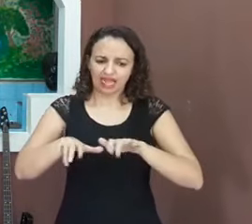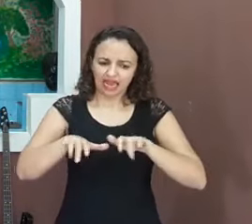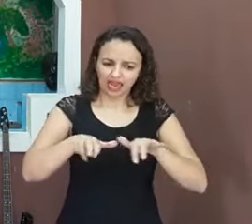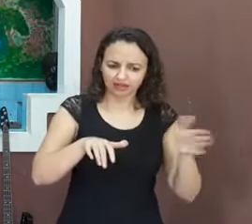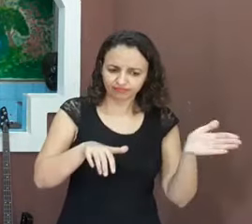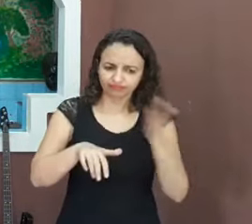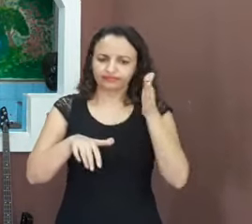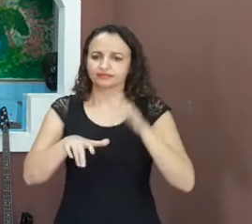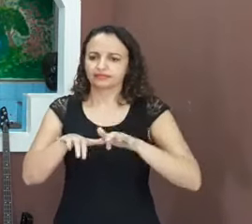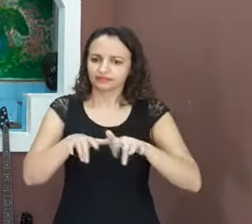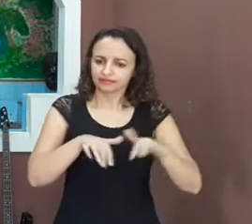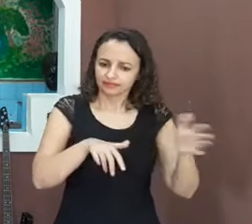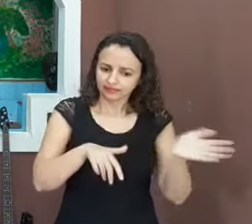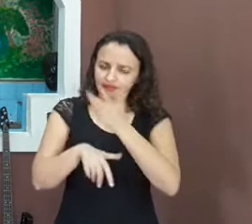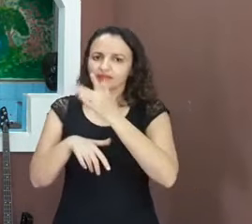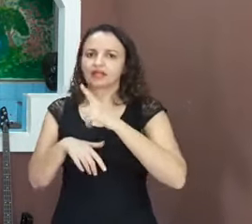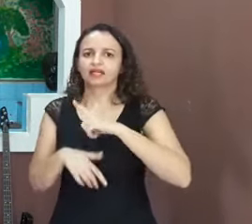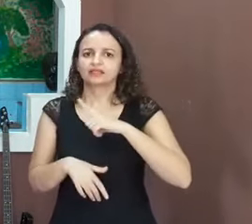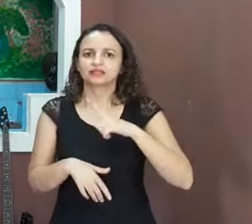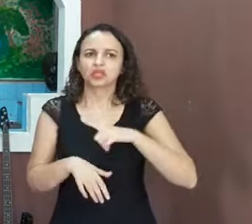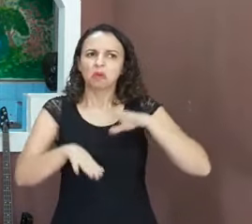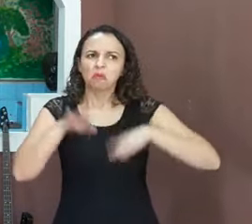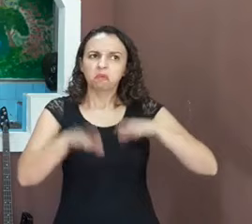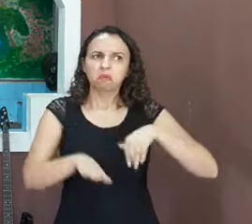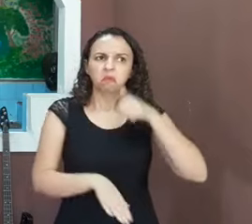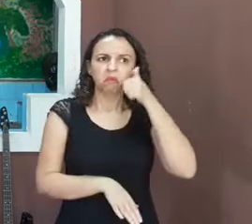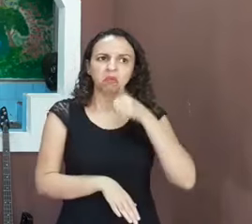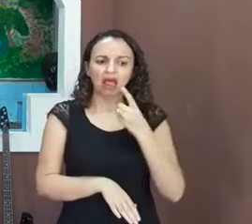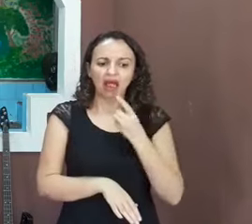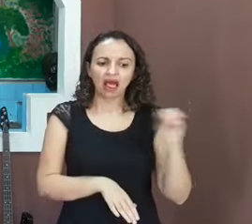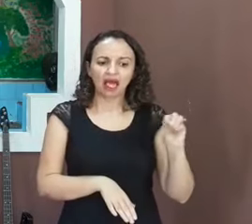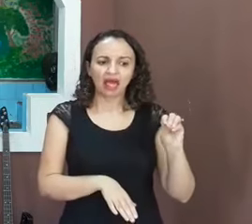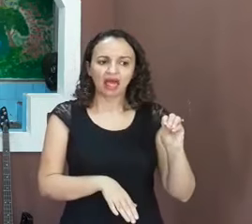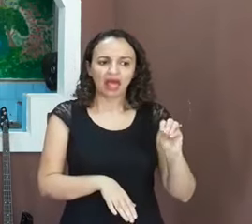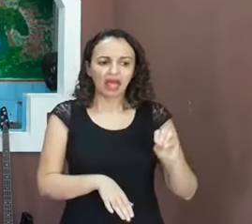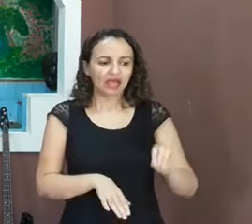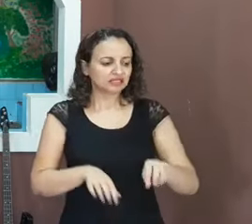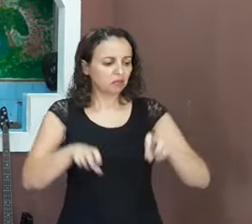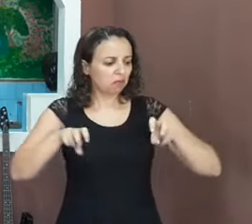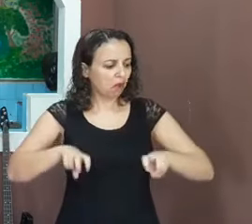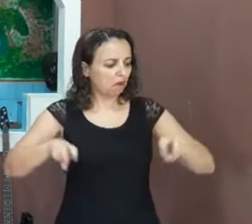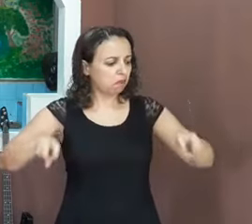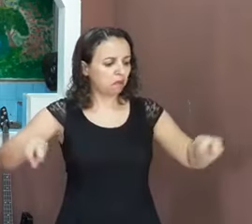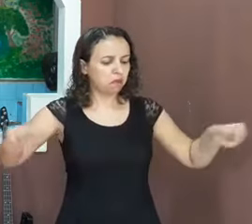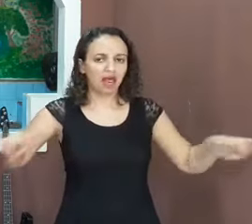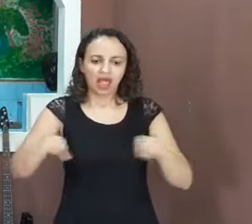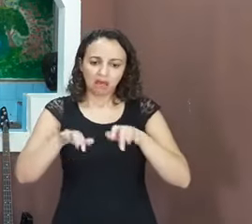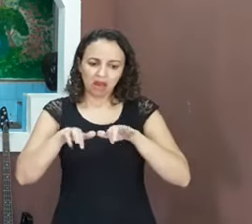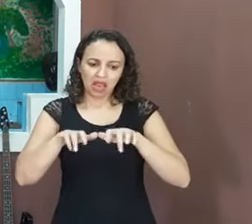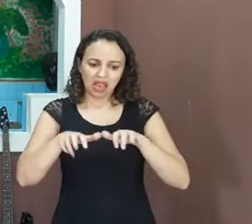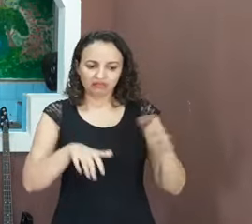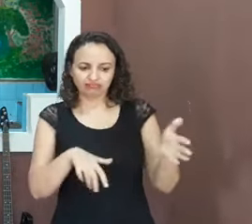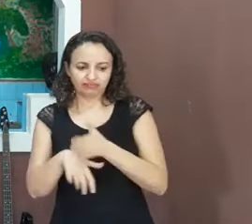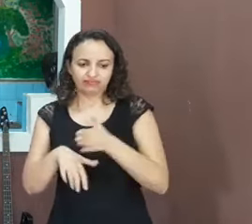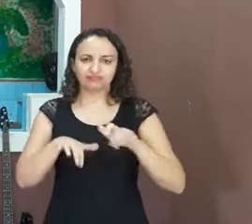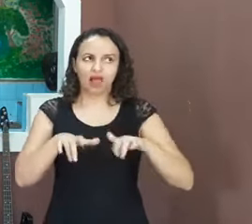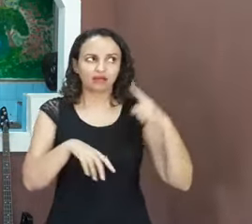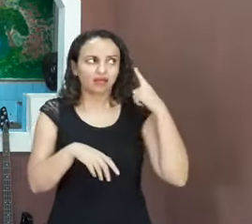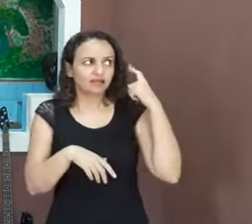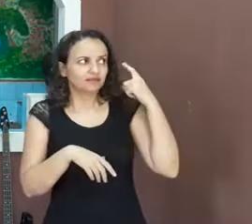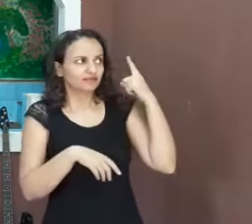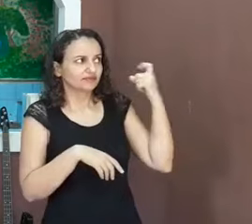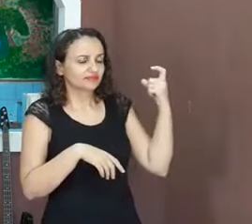porque era um local onde tinha pelo menos umas 10 moças batendo máquina, as datilógrafas. E aquele barulho, quando a